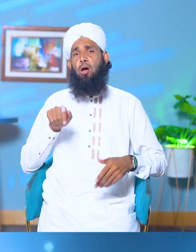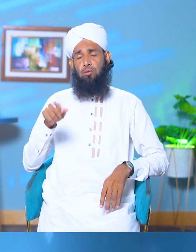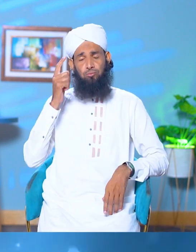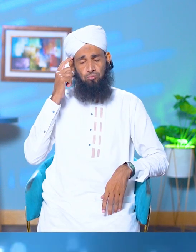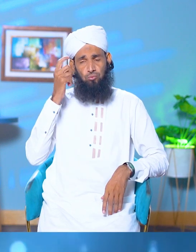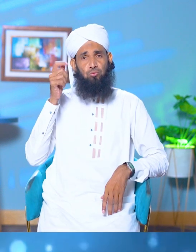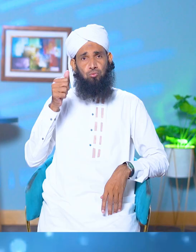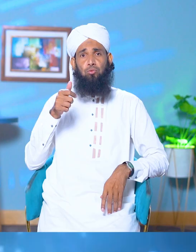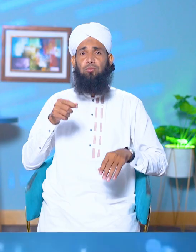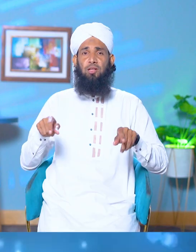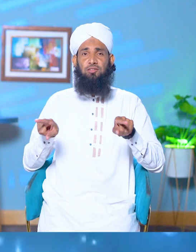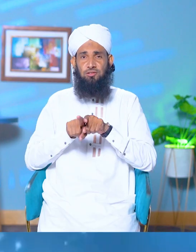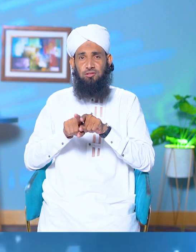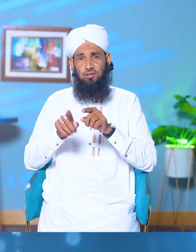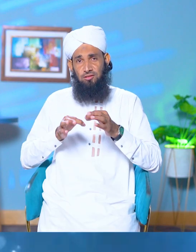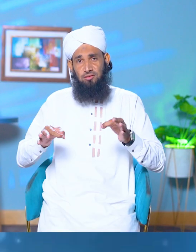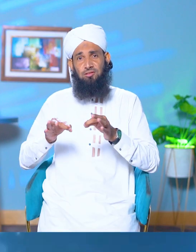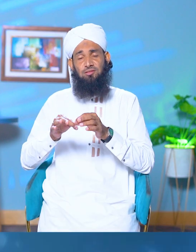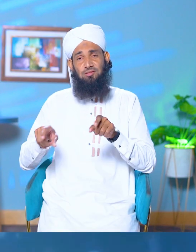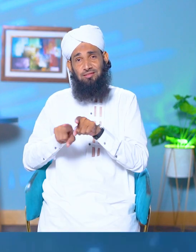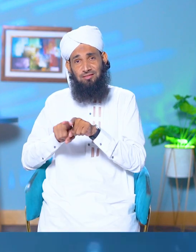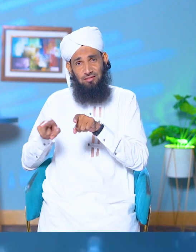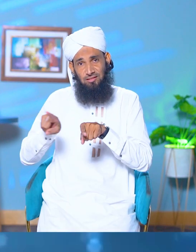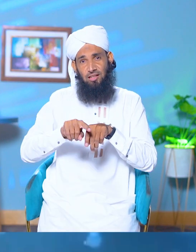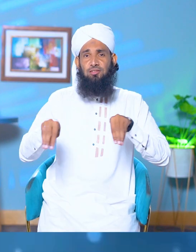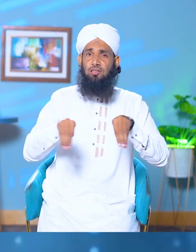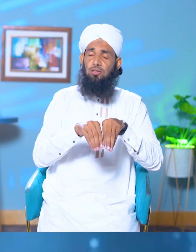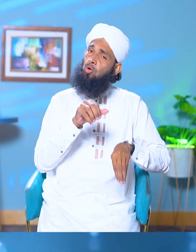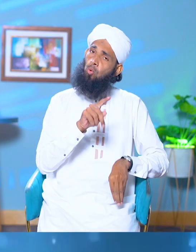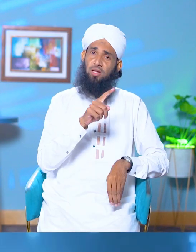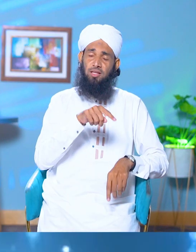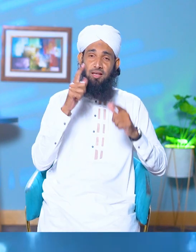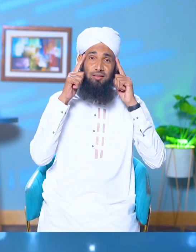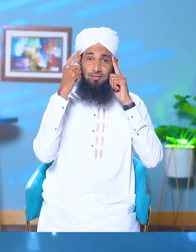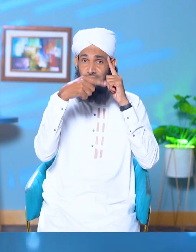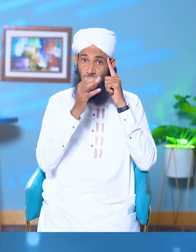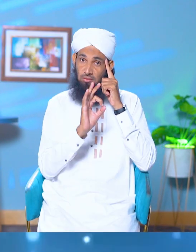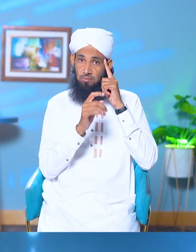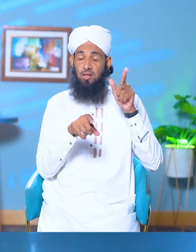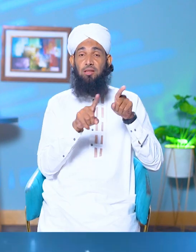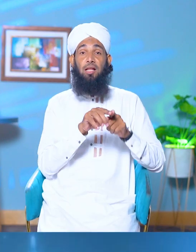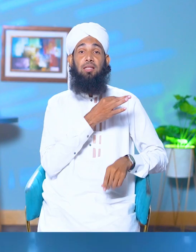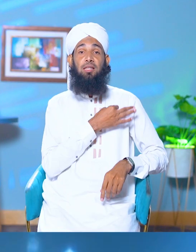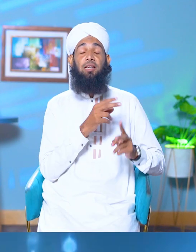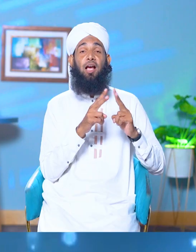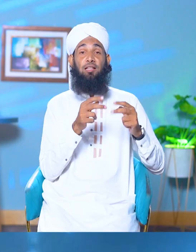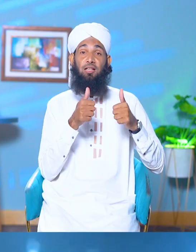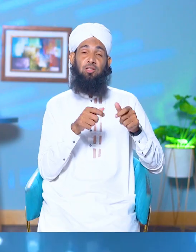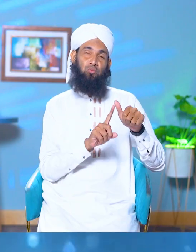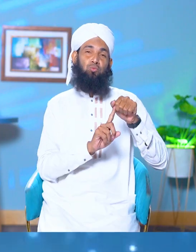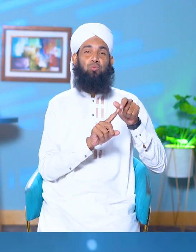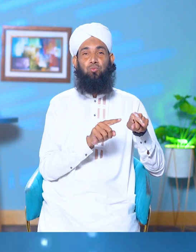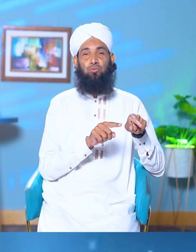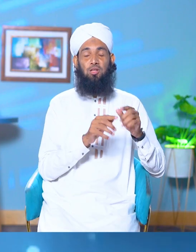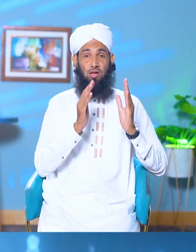شک ہو، خالی صورت نہیں چلی نا، سیرت مین ہے نا، کہ سیرت بھی اس کی صحیح ہو۔ اب تو برادریوں کے باہر لوگ نکلنے